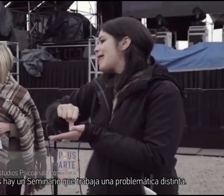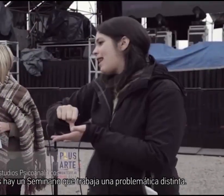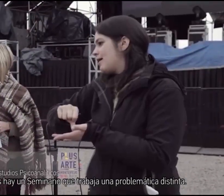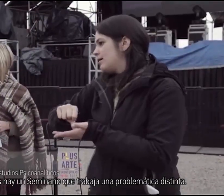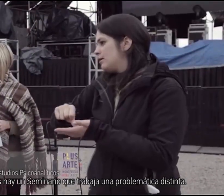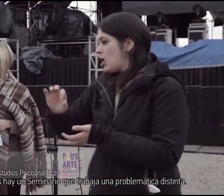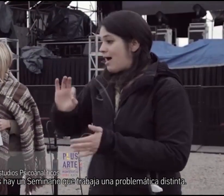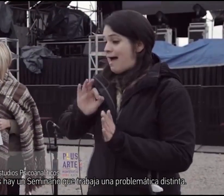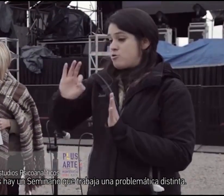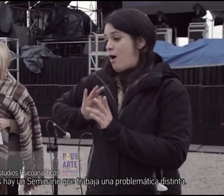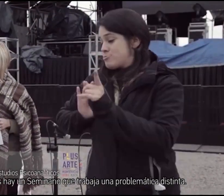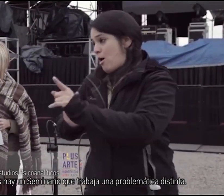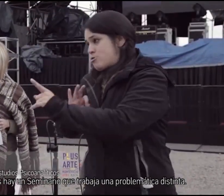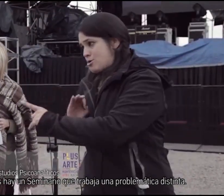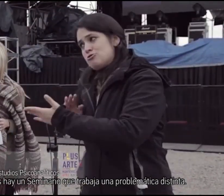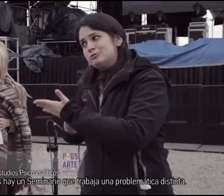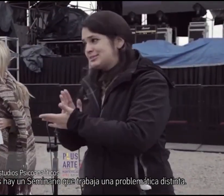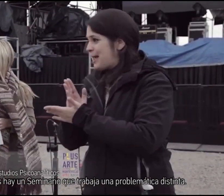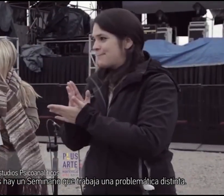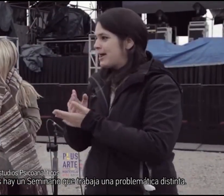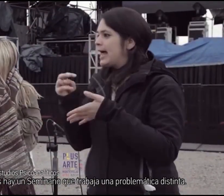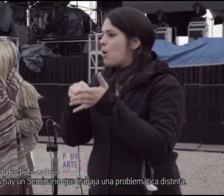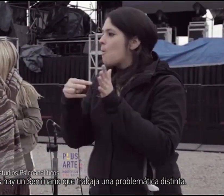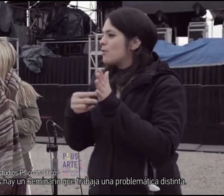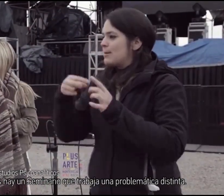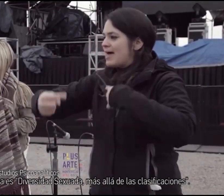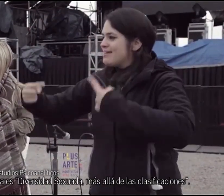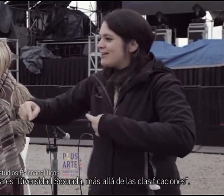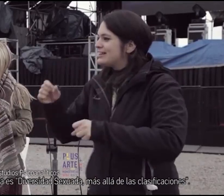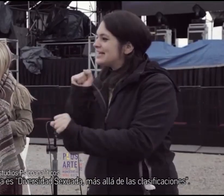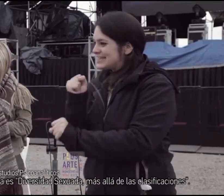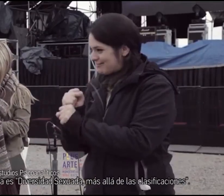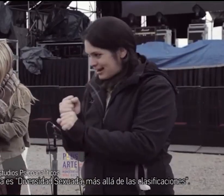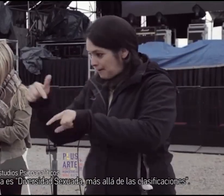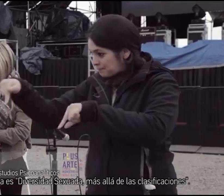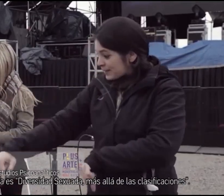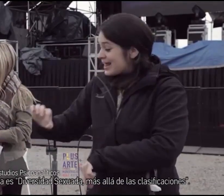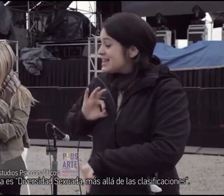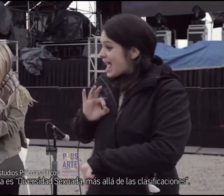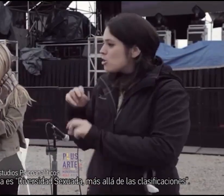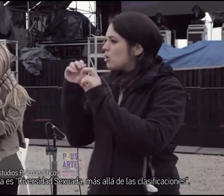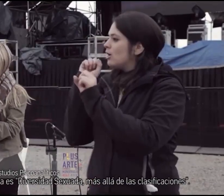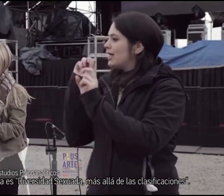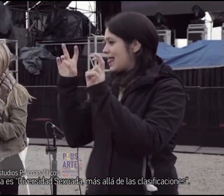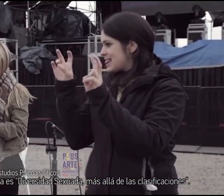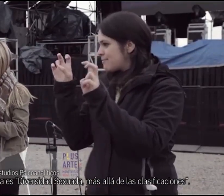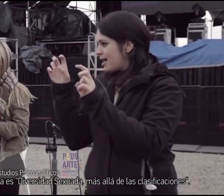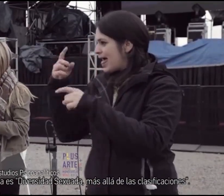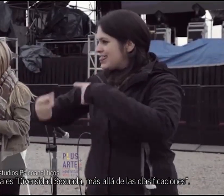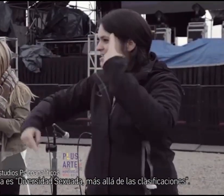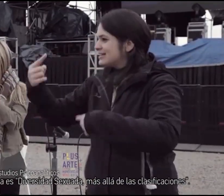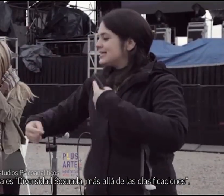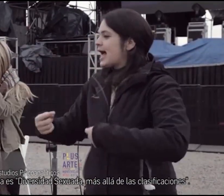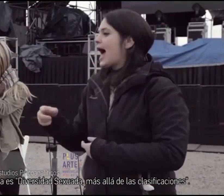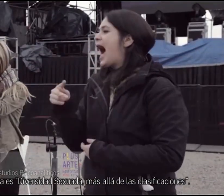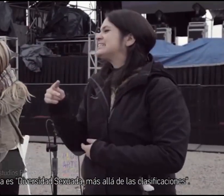los años hay un seminario que trabaja una problemática distinta. Este año el tema es diversidad